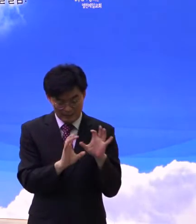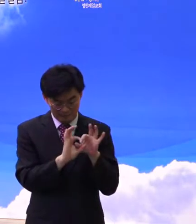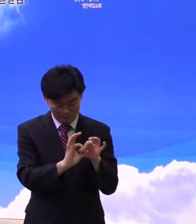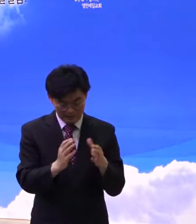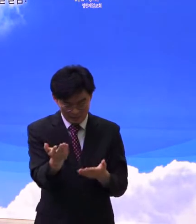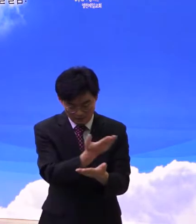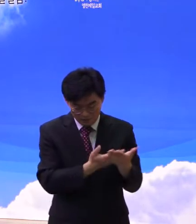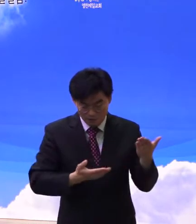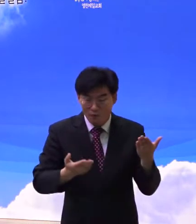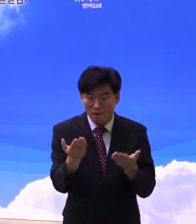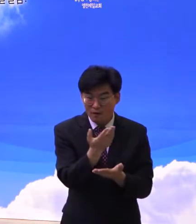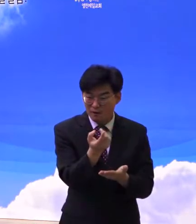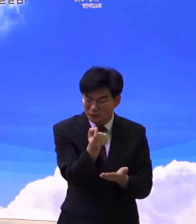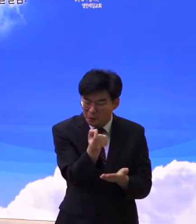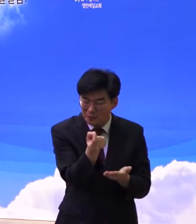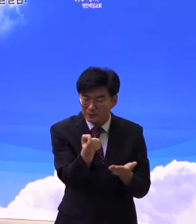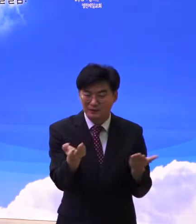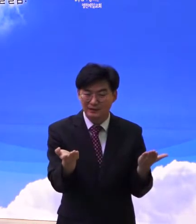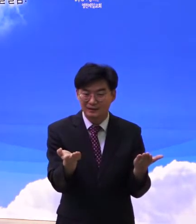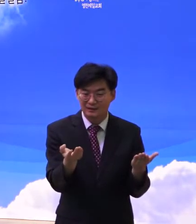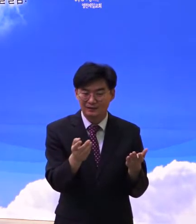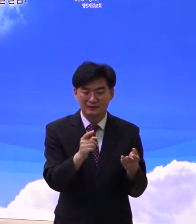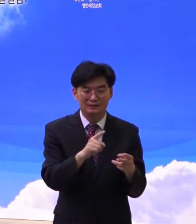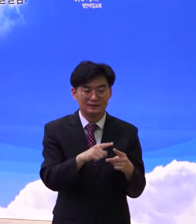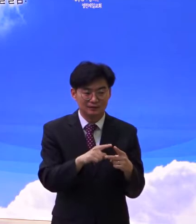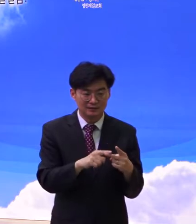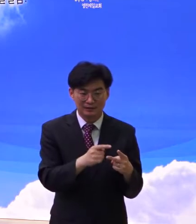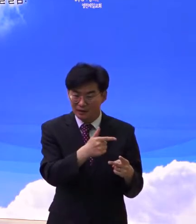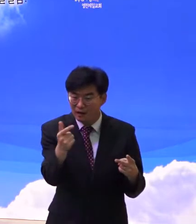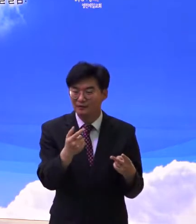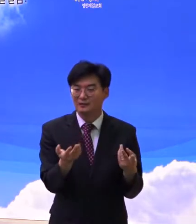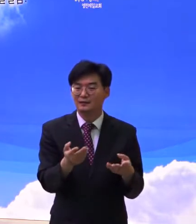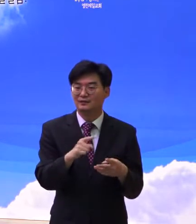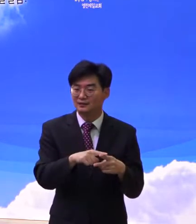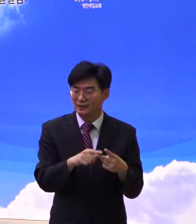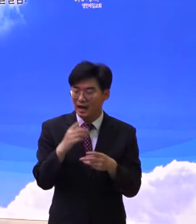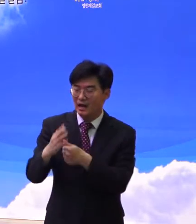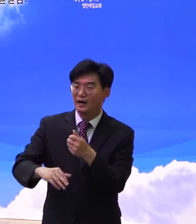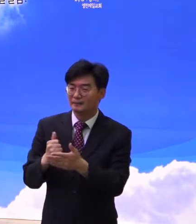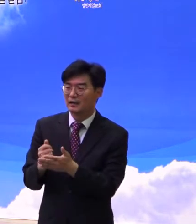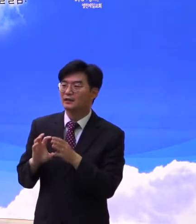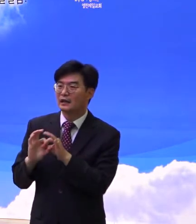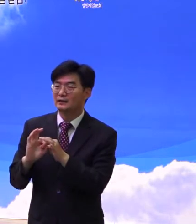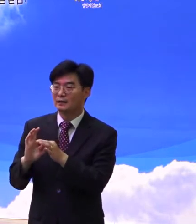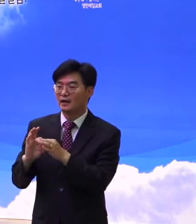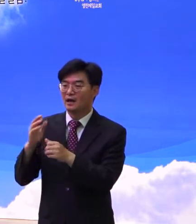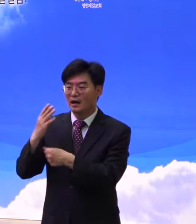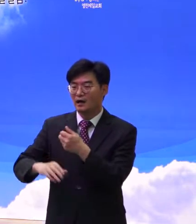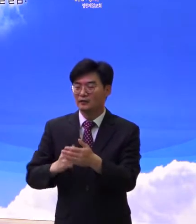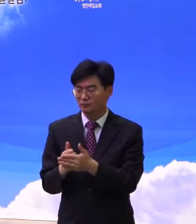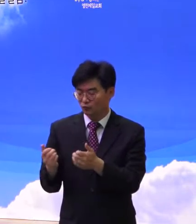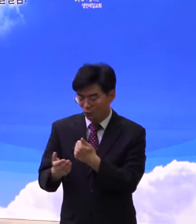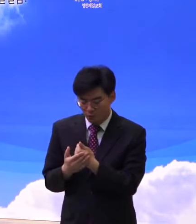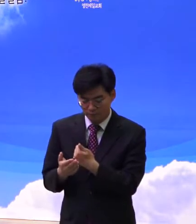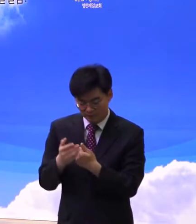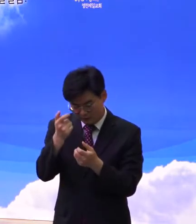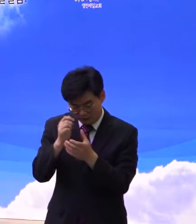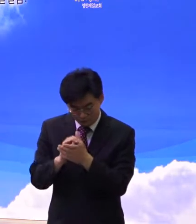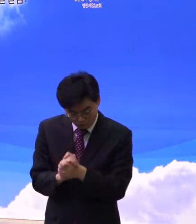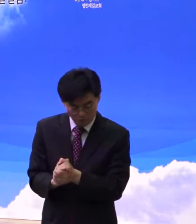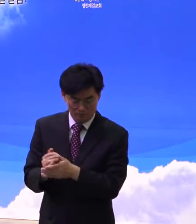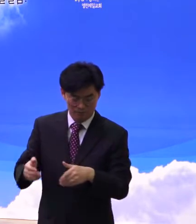아무리 사소한 일도 그런 질문을 하고 그렇게 하나님 앞에 엎드리는 사람에게는 하나님의